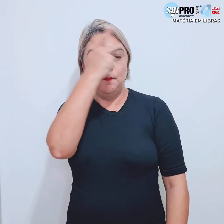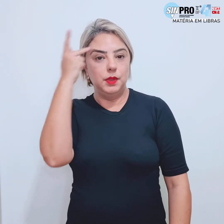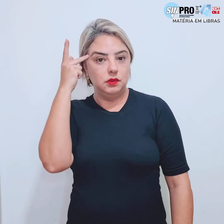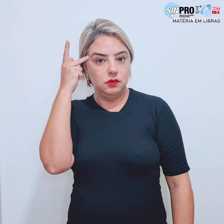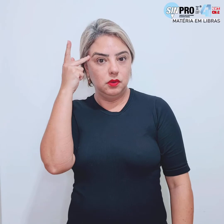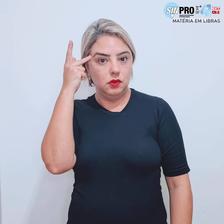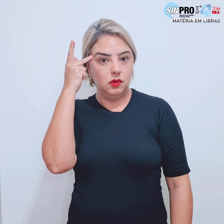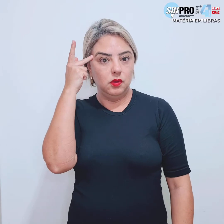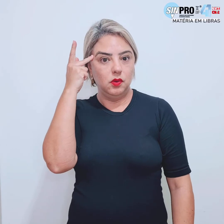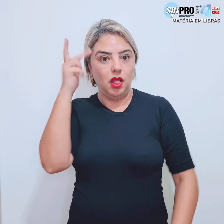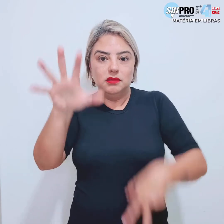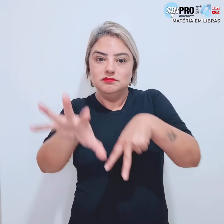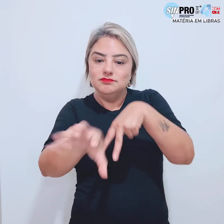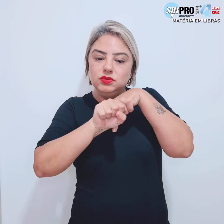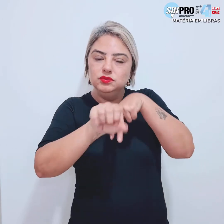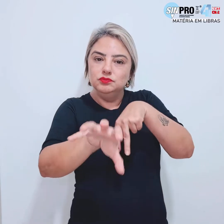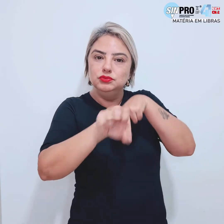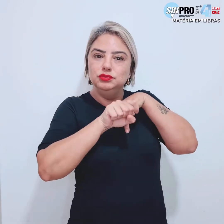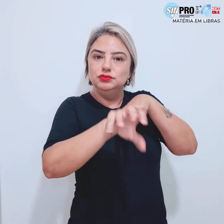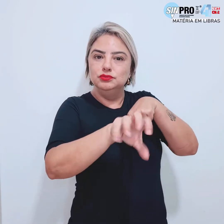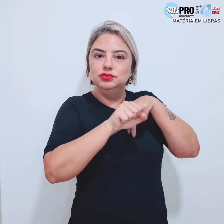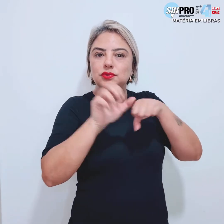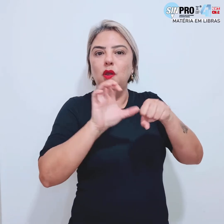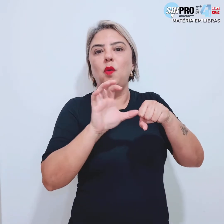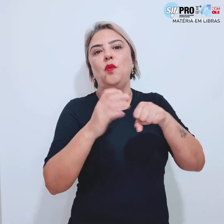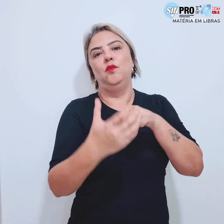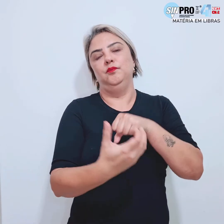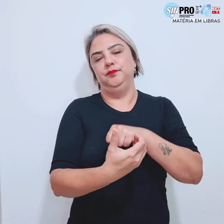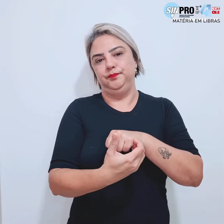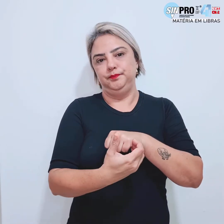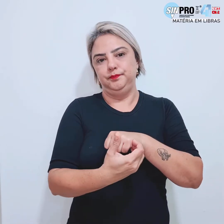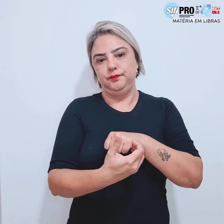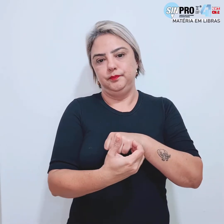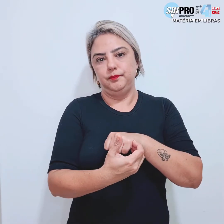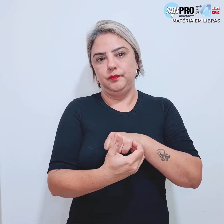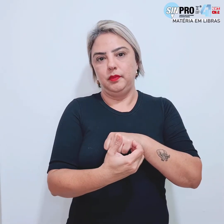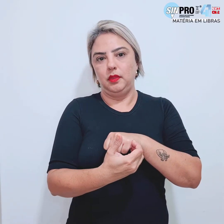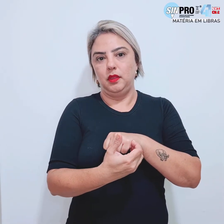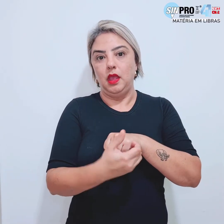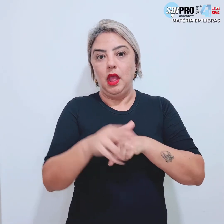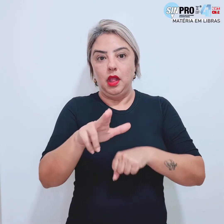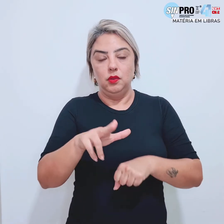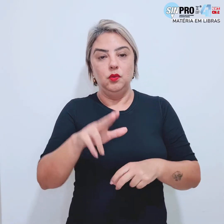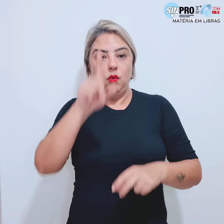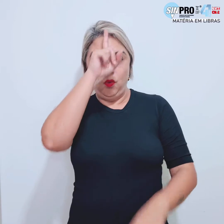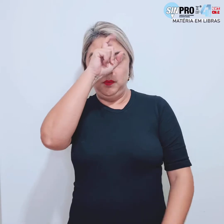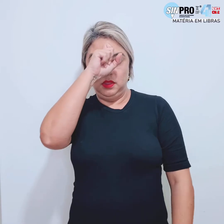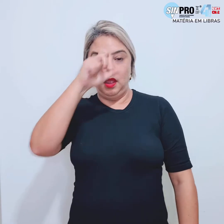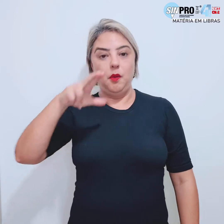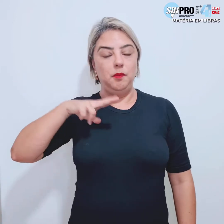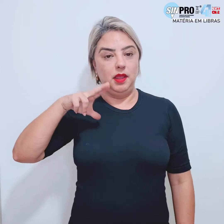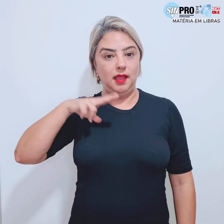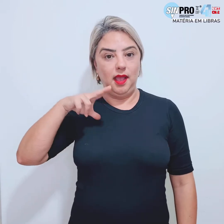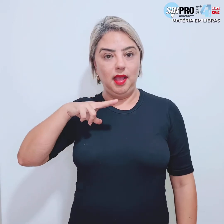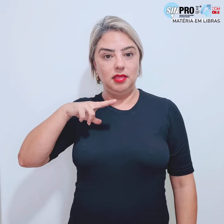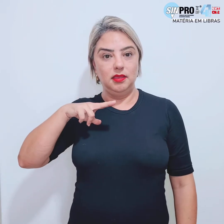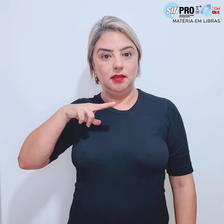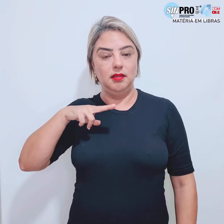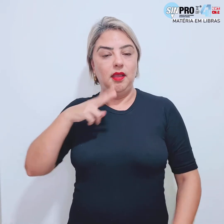288 pessoas contaminadas pela Covid-19. Na rede privada, a ocupação